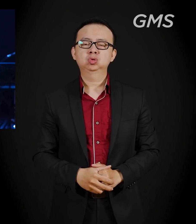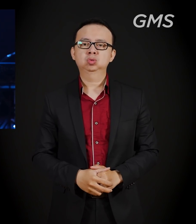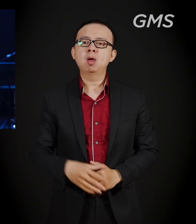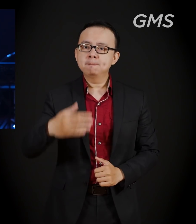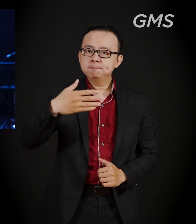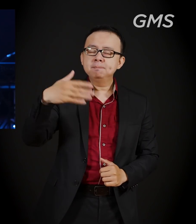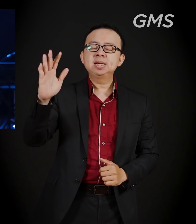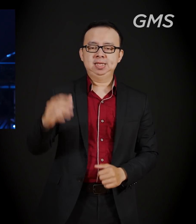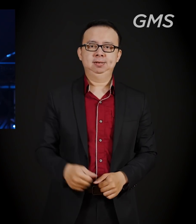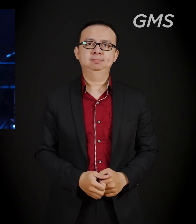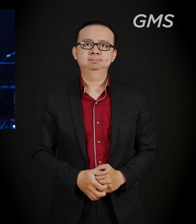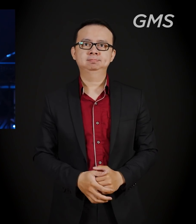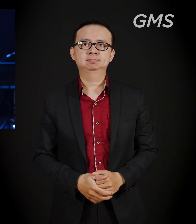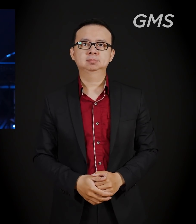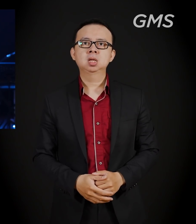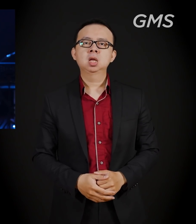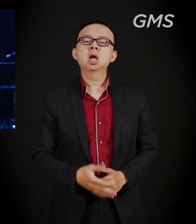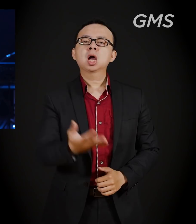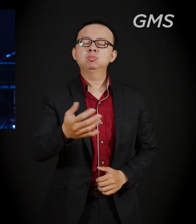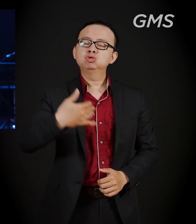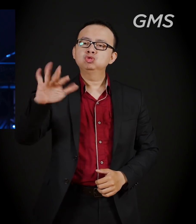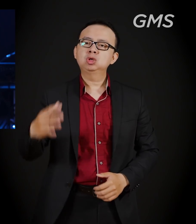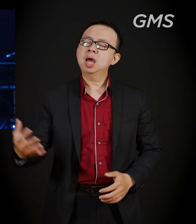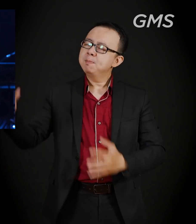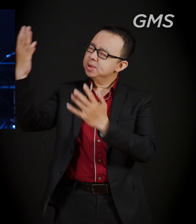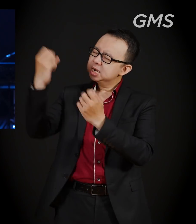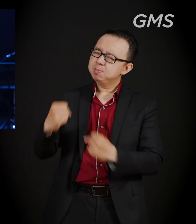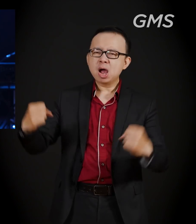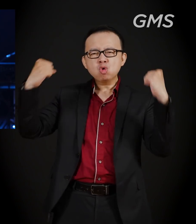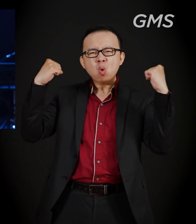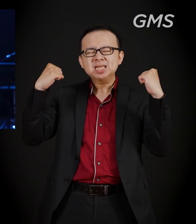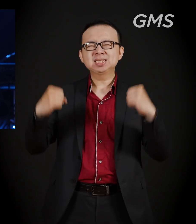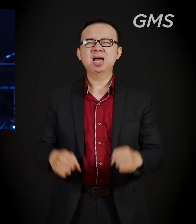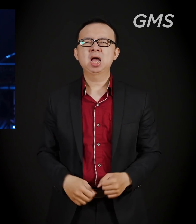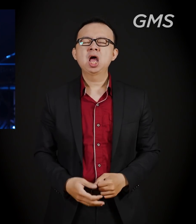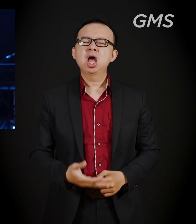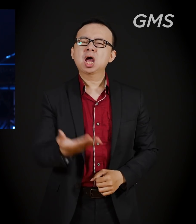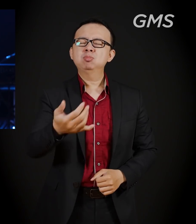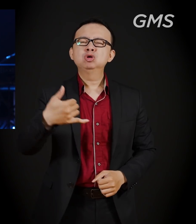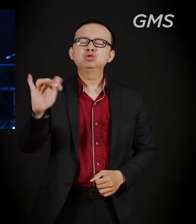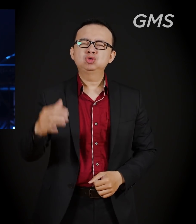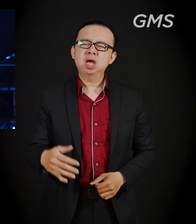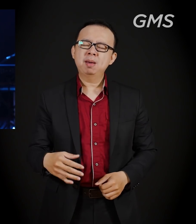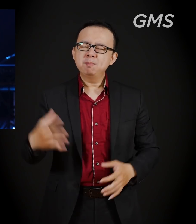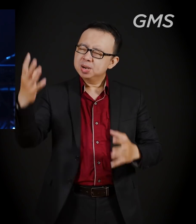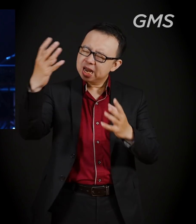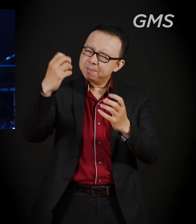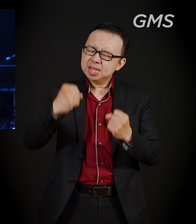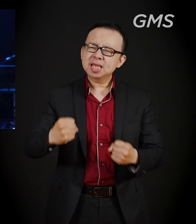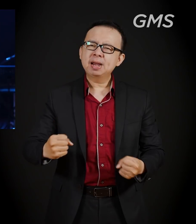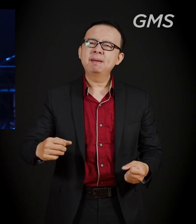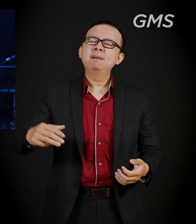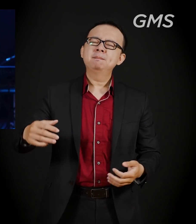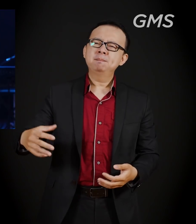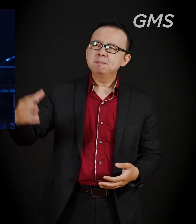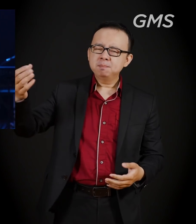Pergilah. Kamu kan sudah menerima kuasa. Kamu kan sudah menerima pengalaman-pengalaman dahsyat. Kamu kan sudah mengenal siapa